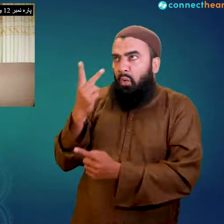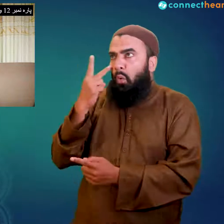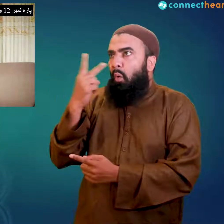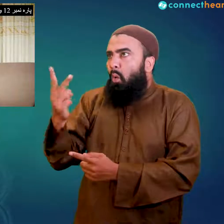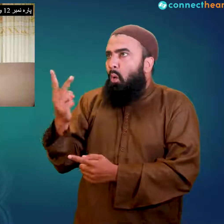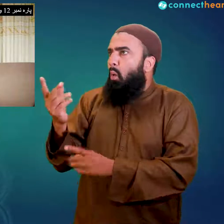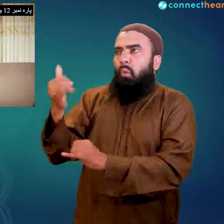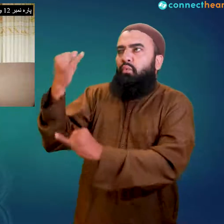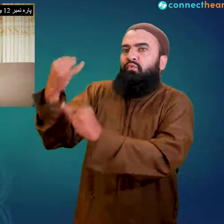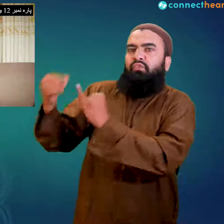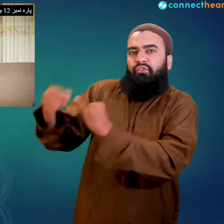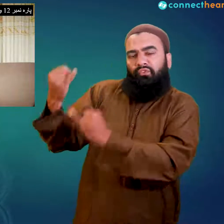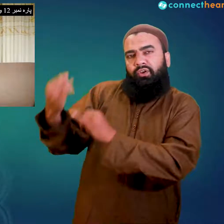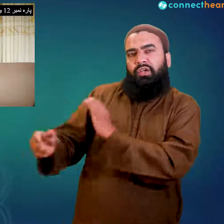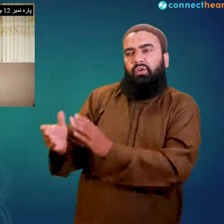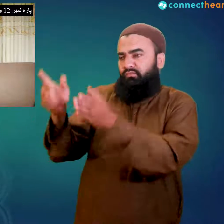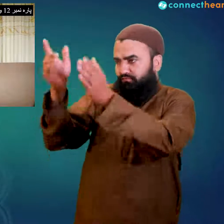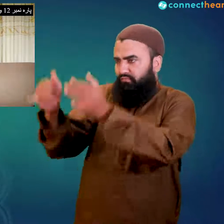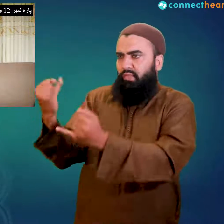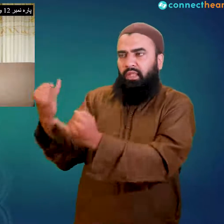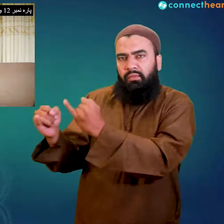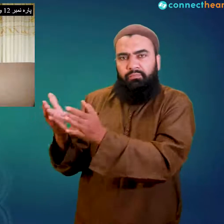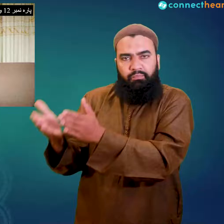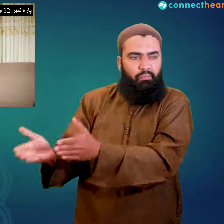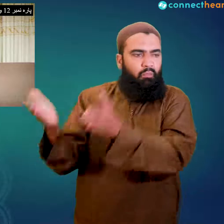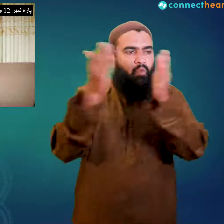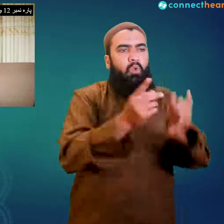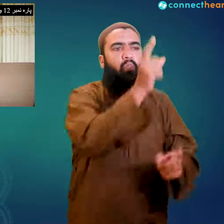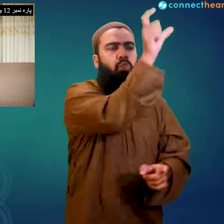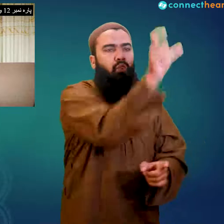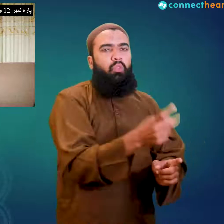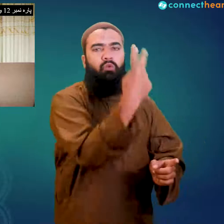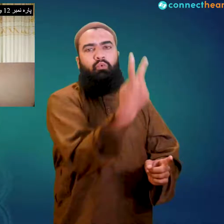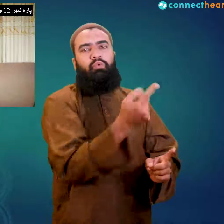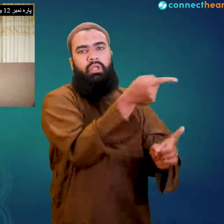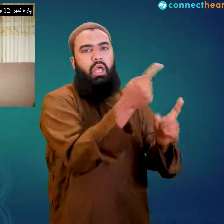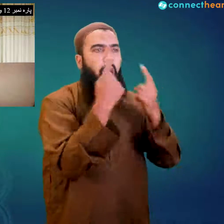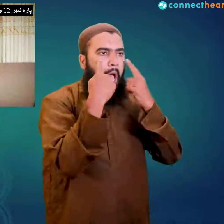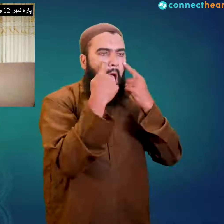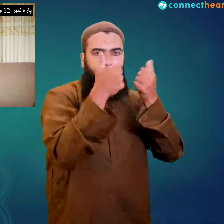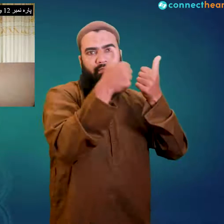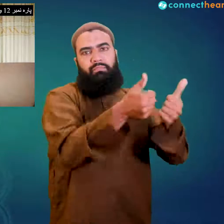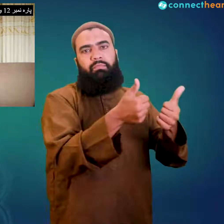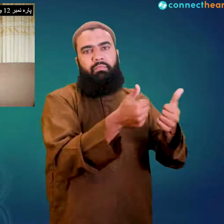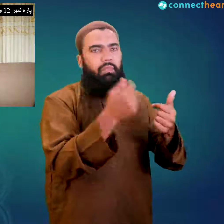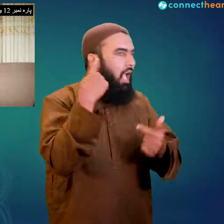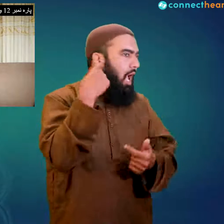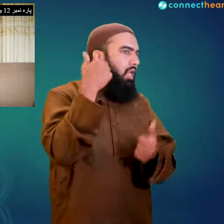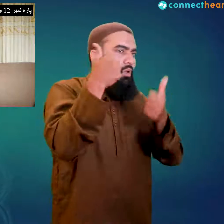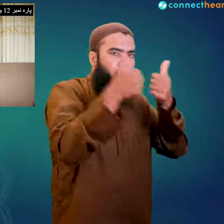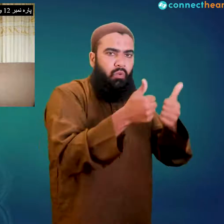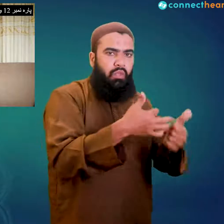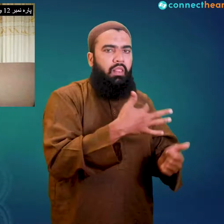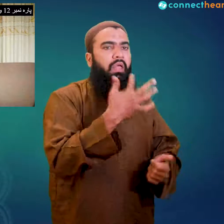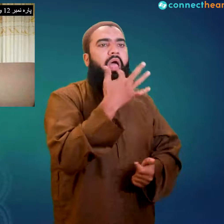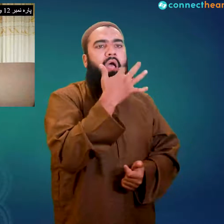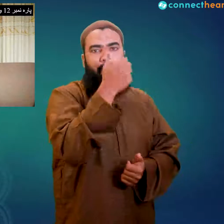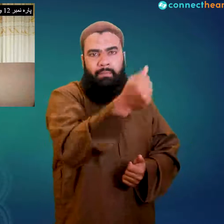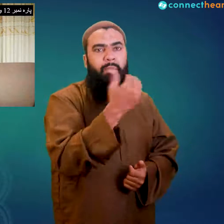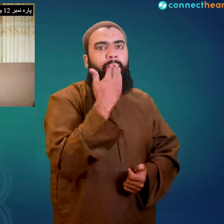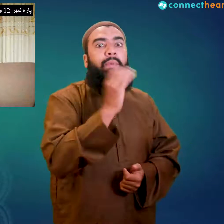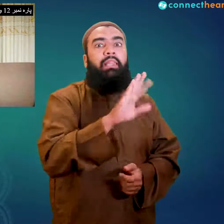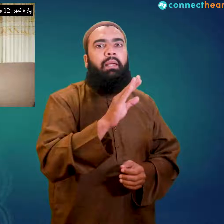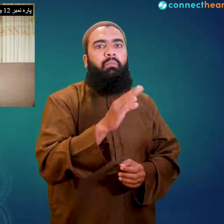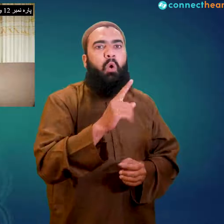سکتی۔ اس کے مقابلے میں دوسرا ہے جو دیکھتا بھی ہے سنتا بھی ہے، اور اس سے مراد ایمان والا مسلمان